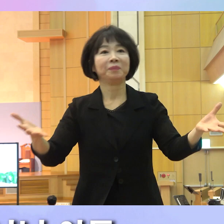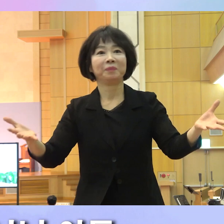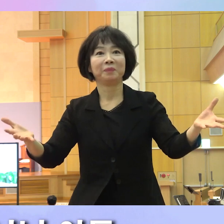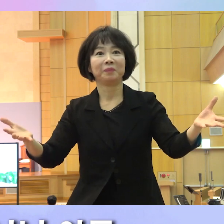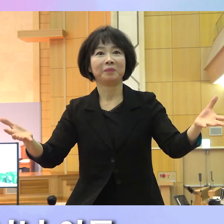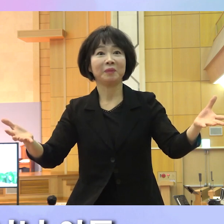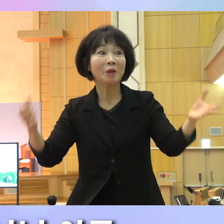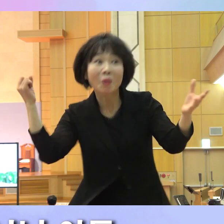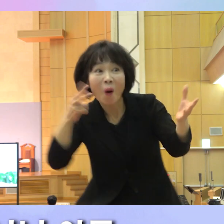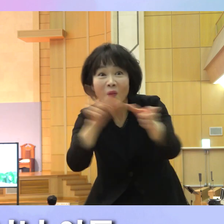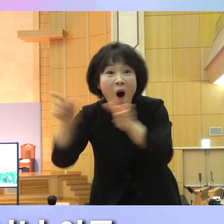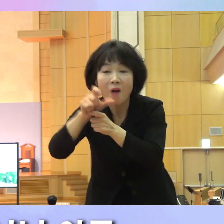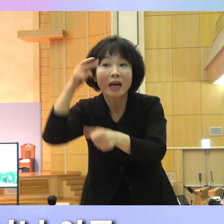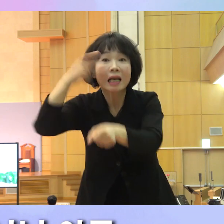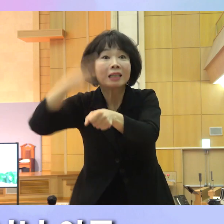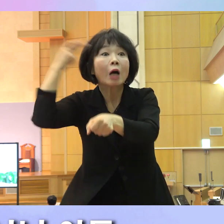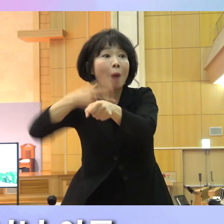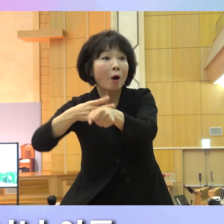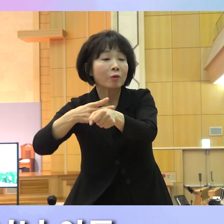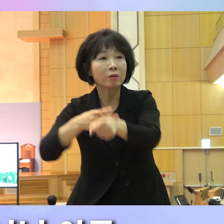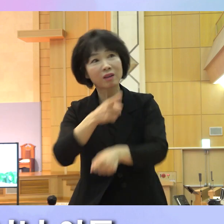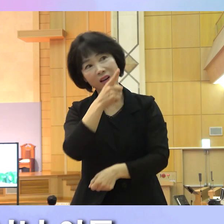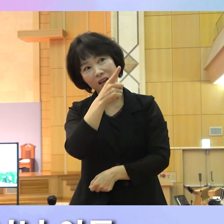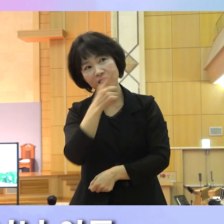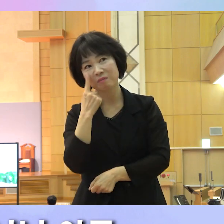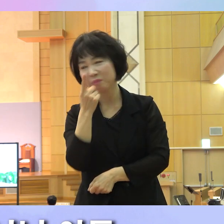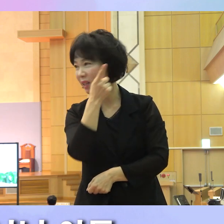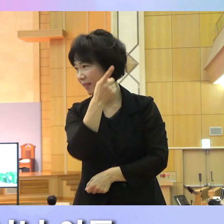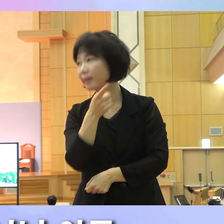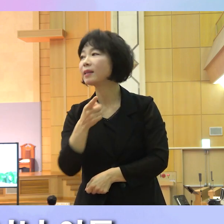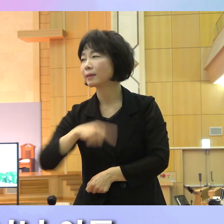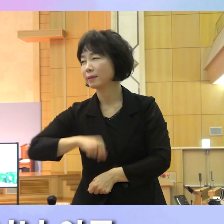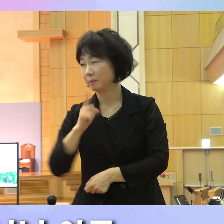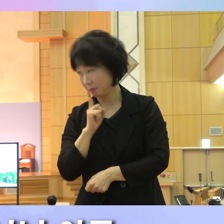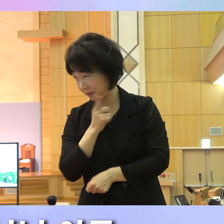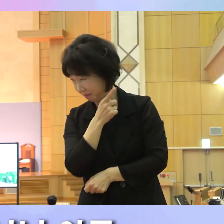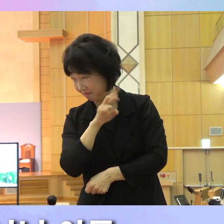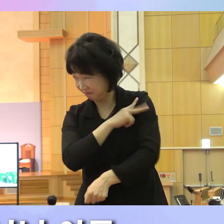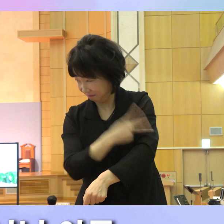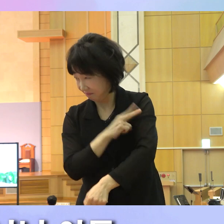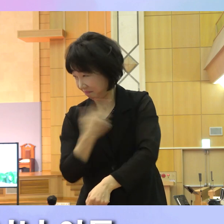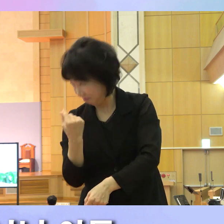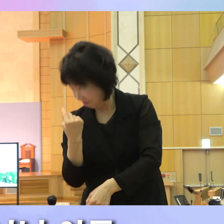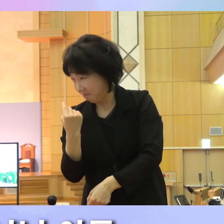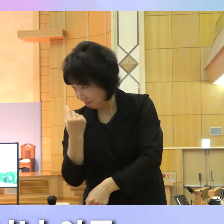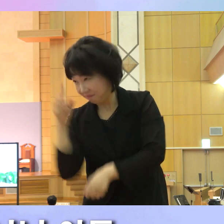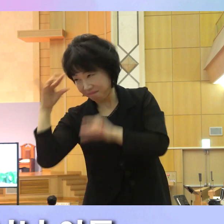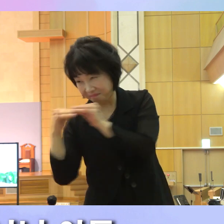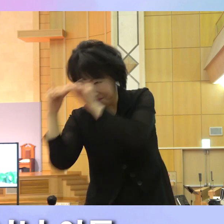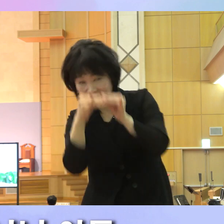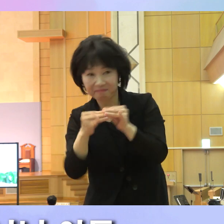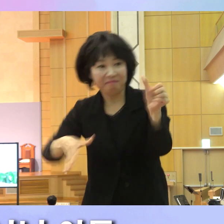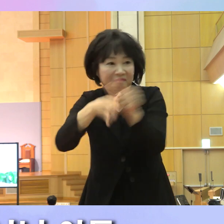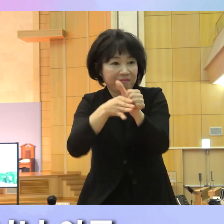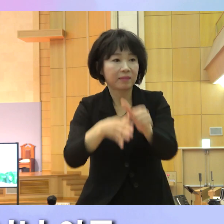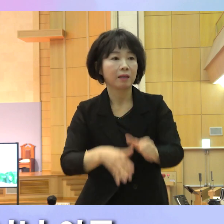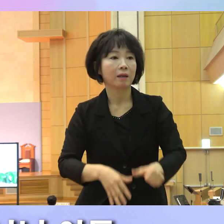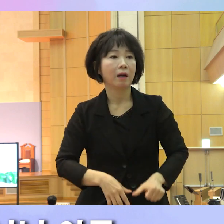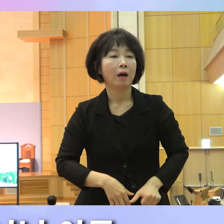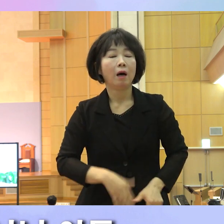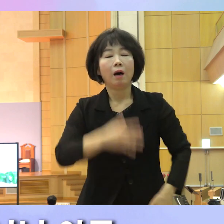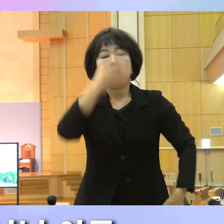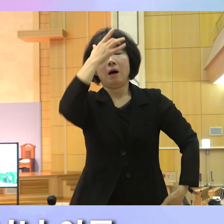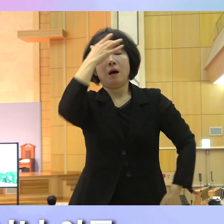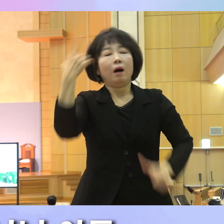사도 바울 보고 이단의 괴수라고 말했지. 그러나 예수님이 이단입니까? 아니잖아. 그렇지만 유대교